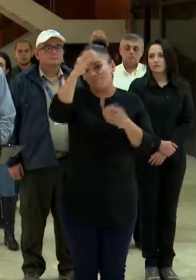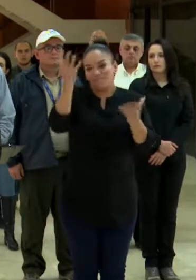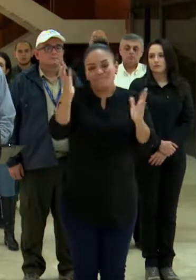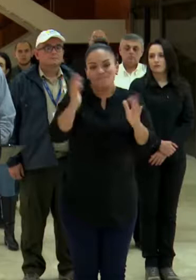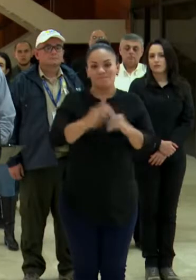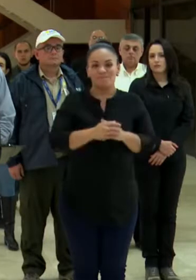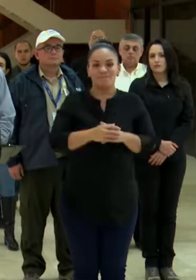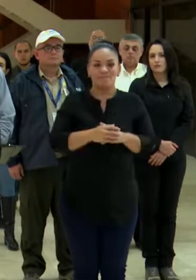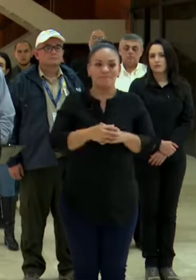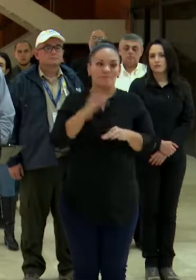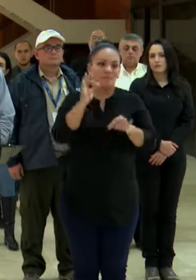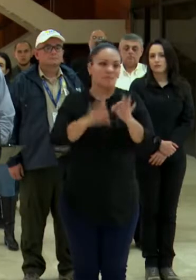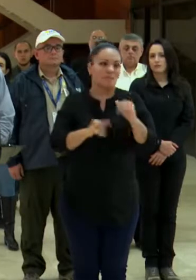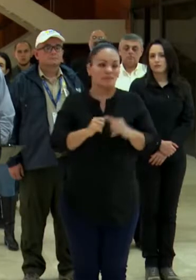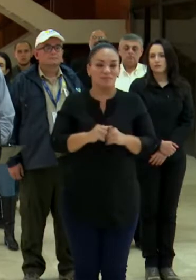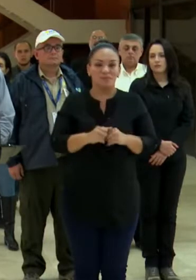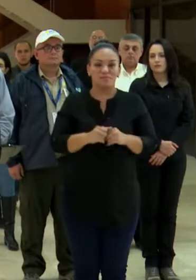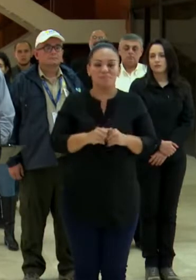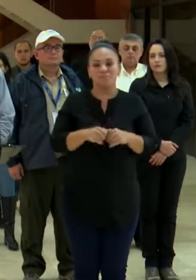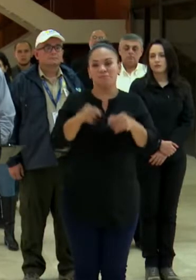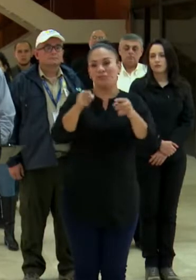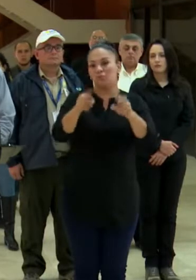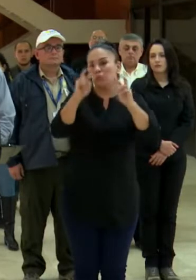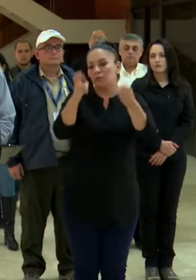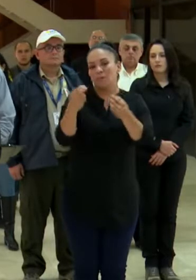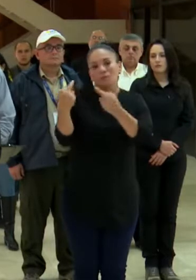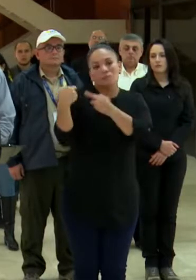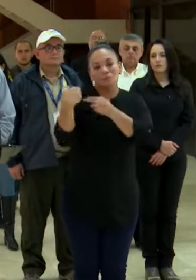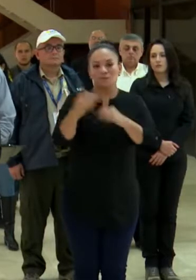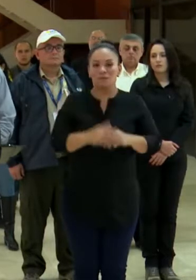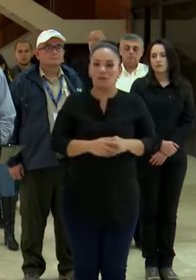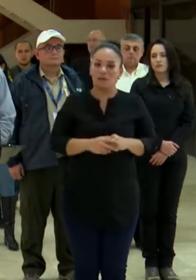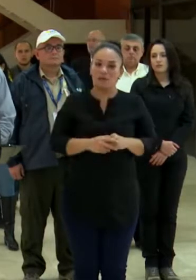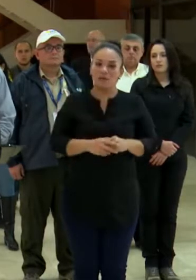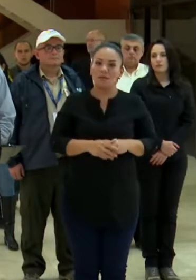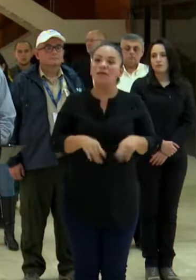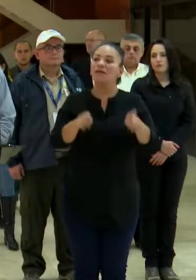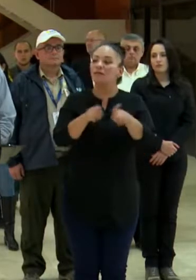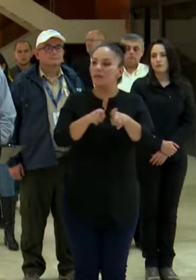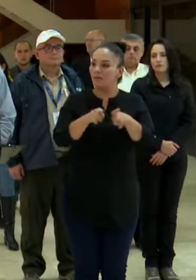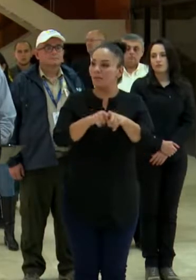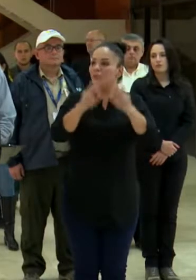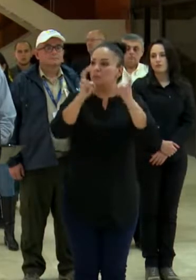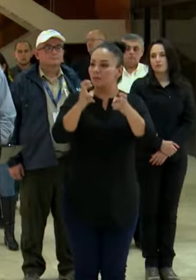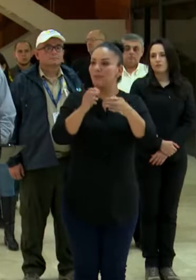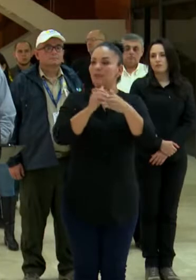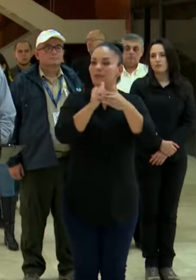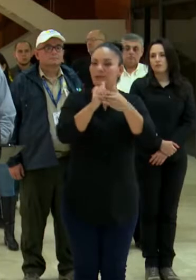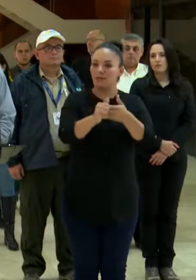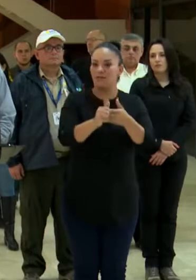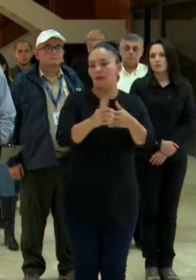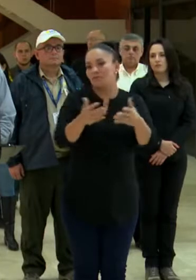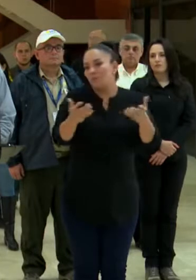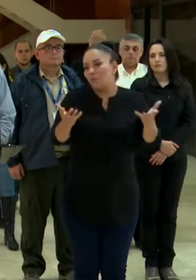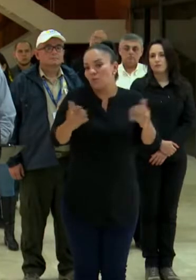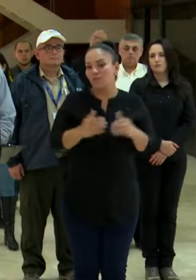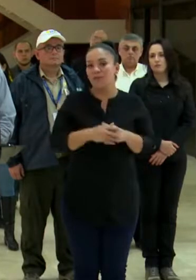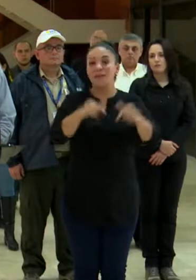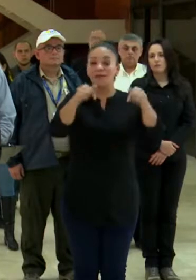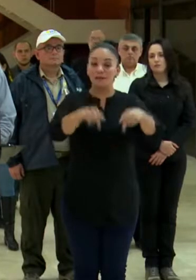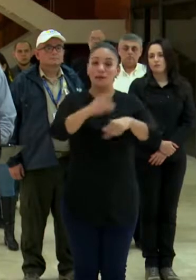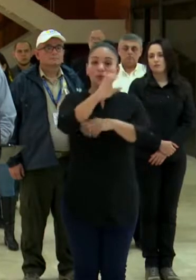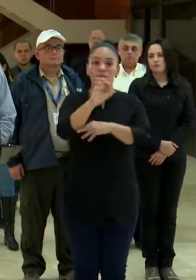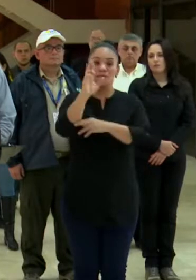fácil. Es un tema de responsabilidad y además es un tema de liderazgo. Aquí en